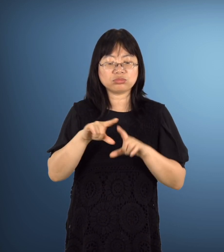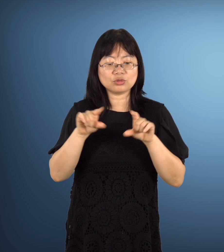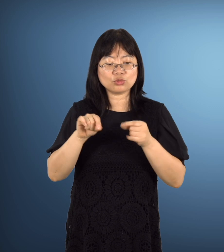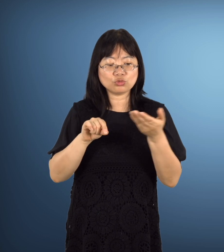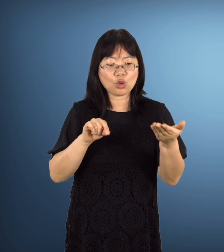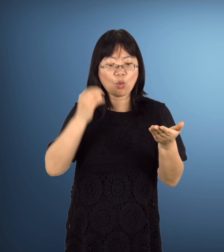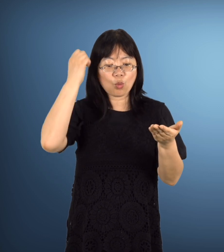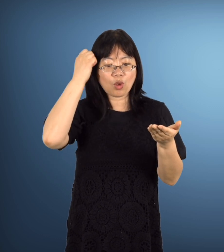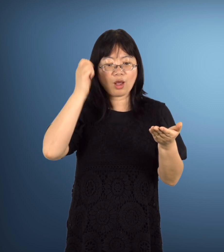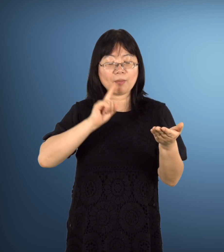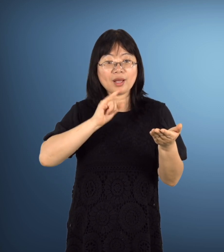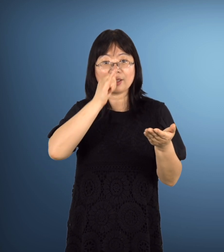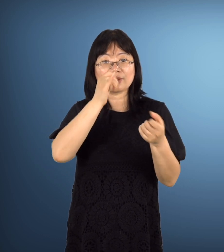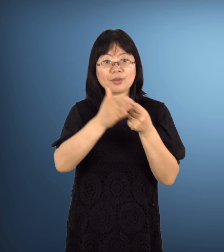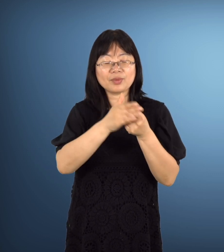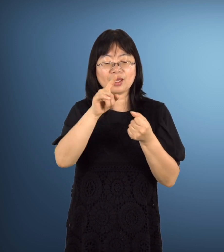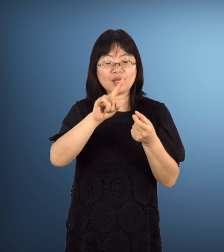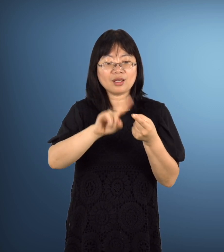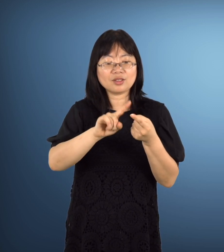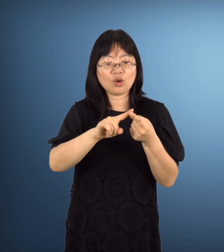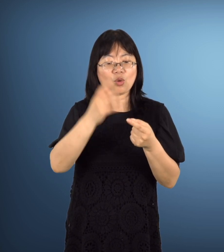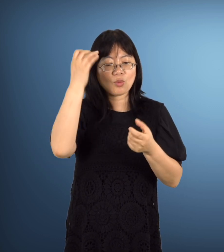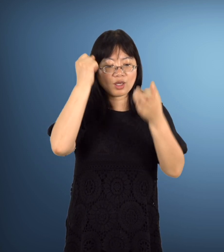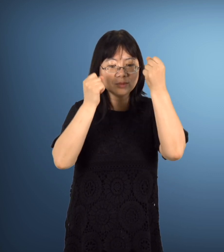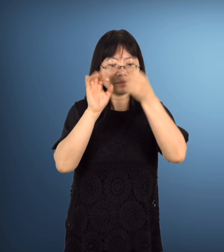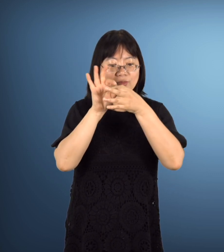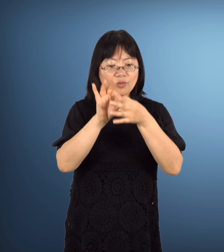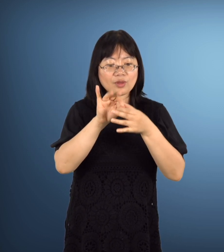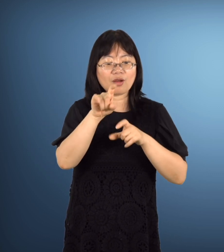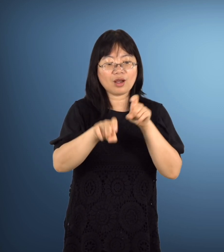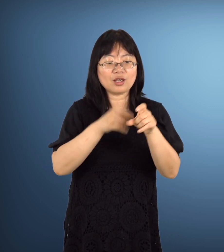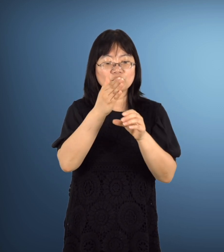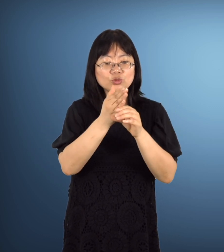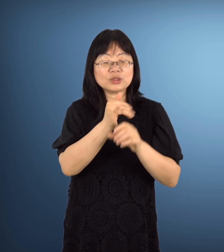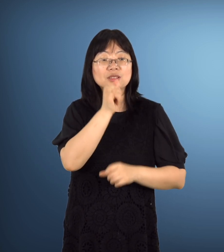이걸 외우라 그래가지고 지금 그거 외우면서 가는 길이래요.